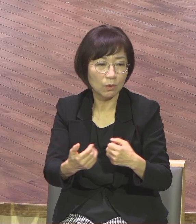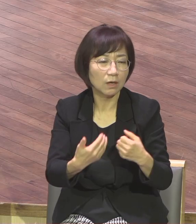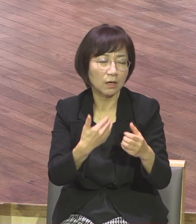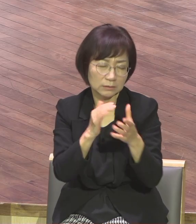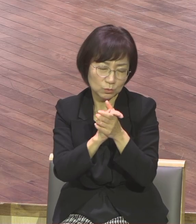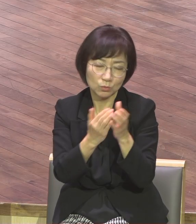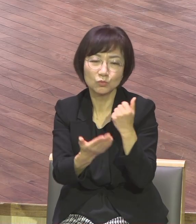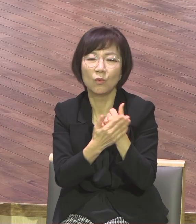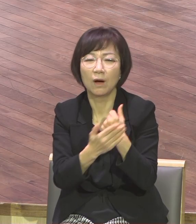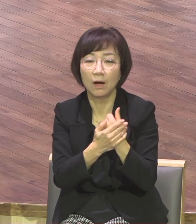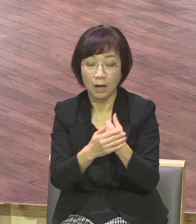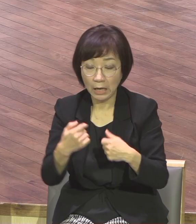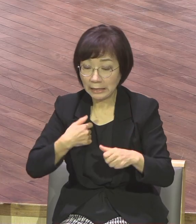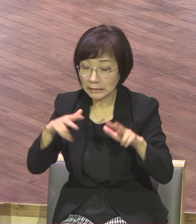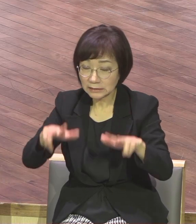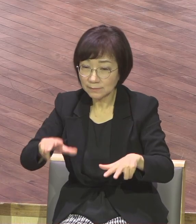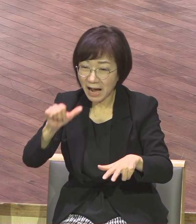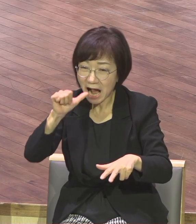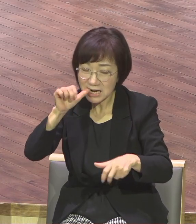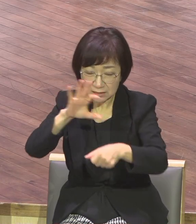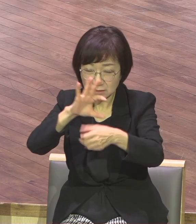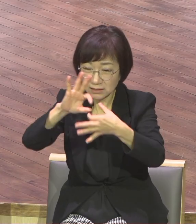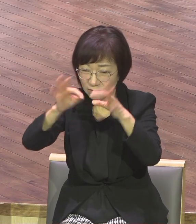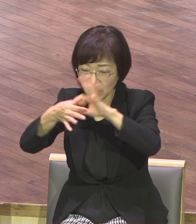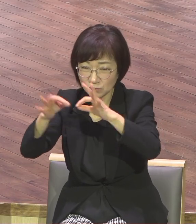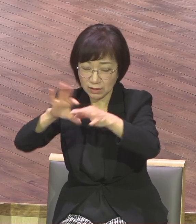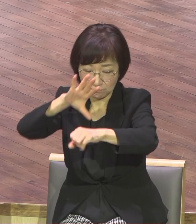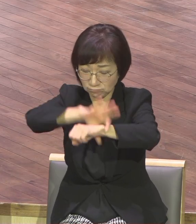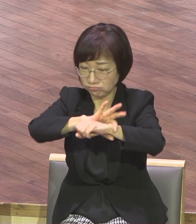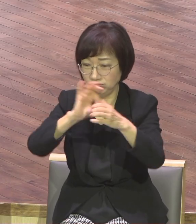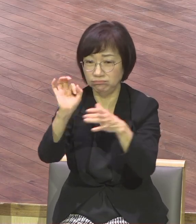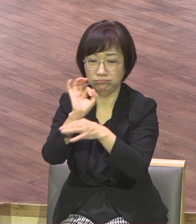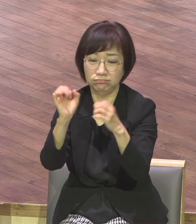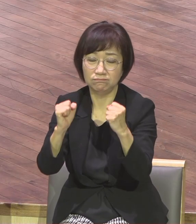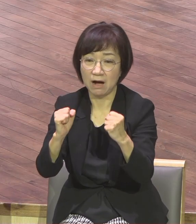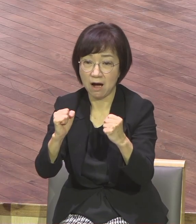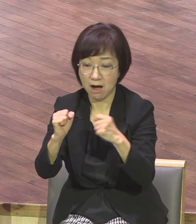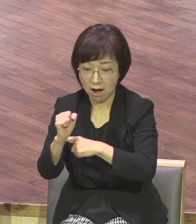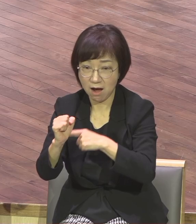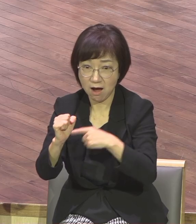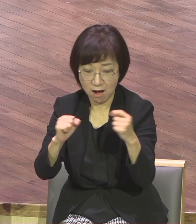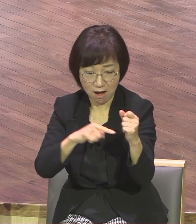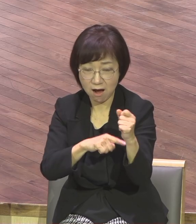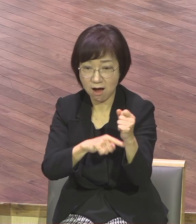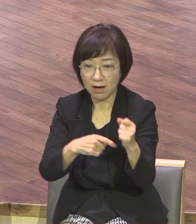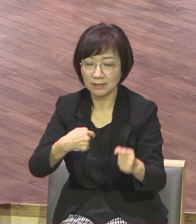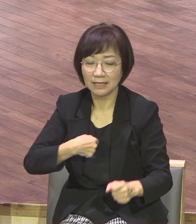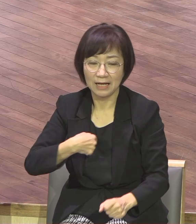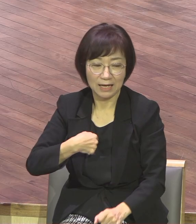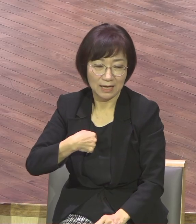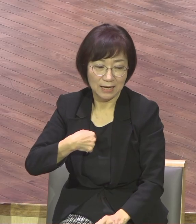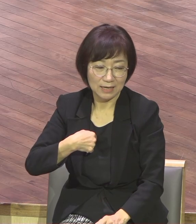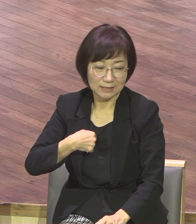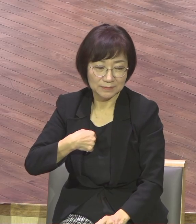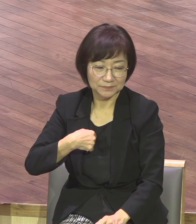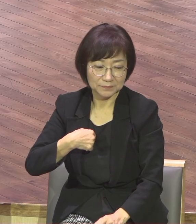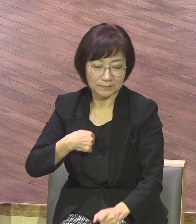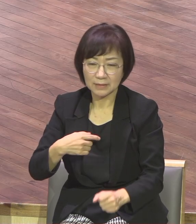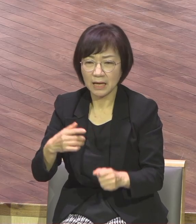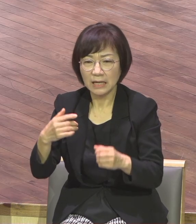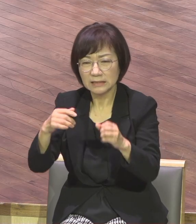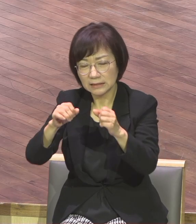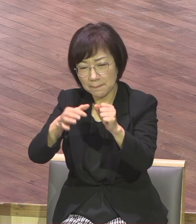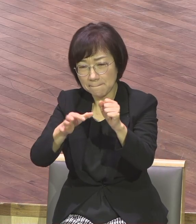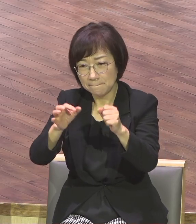쇠사슬에 매인 뭐라고 해서 죄인이라고 말하세요. 쇠사슬에 매인 사신이 되었다. 자기는 비록